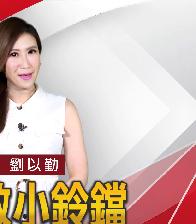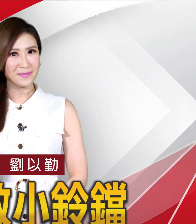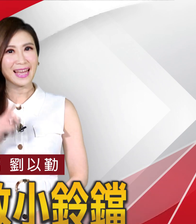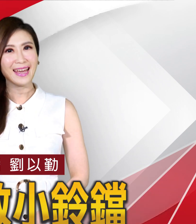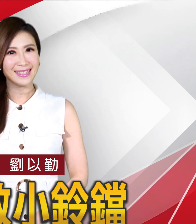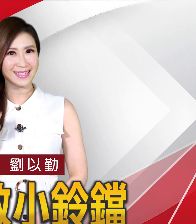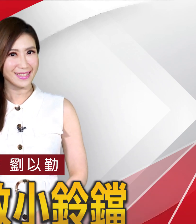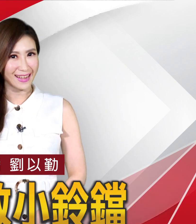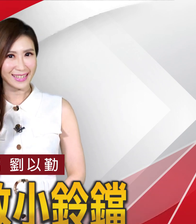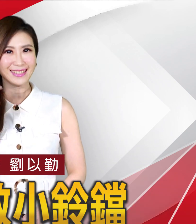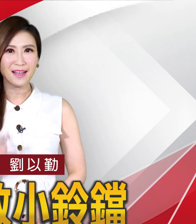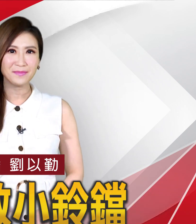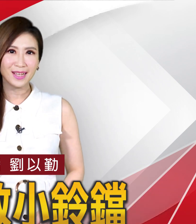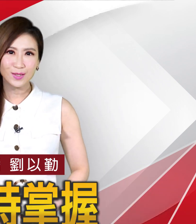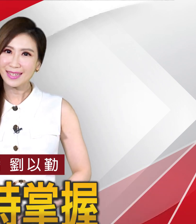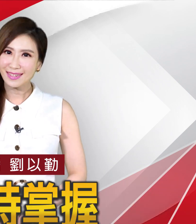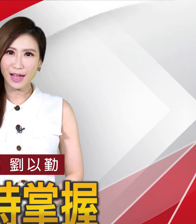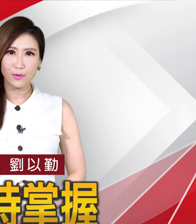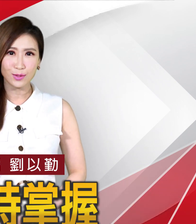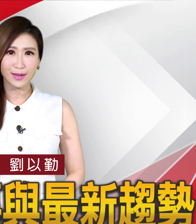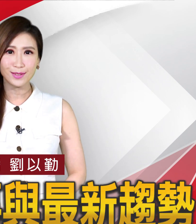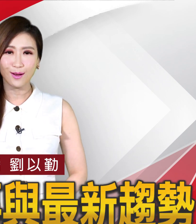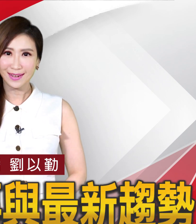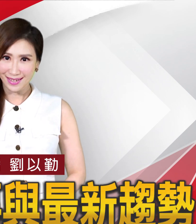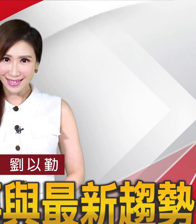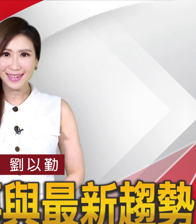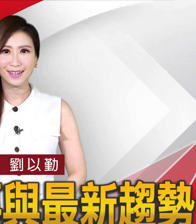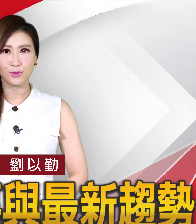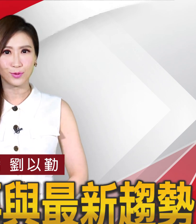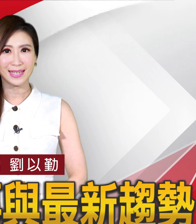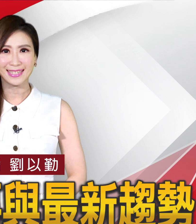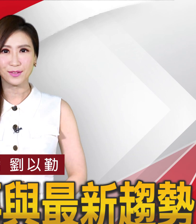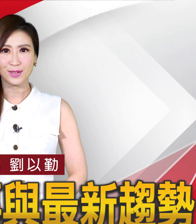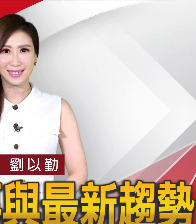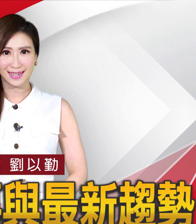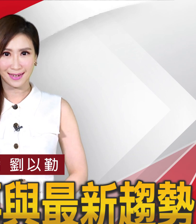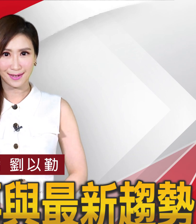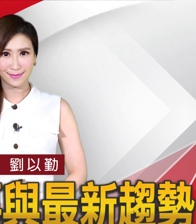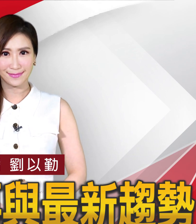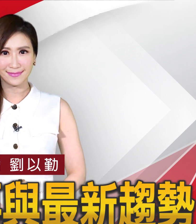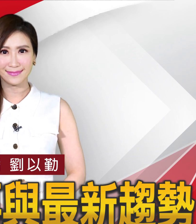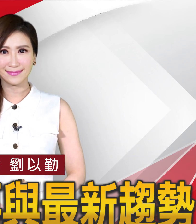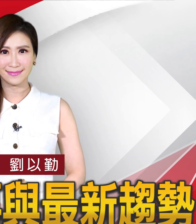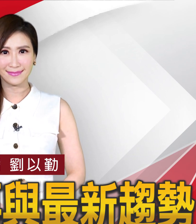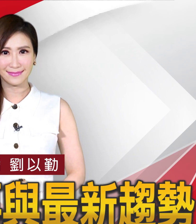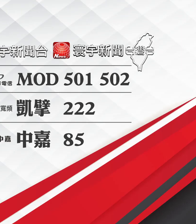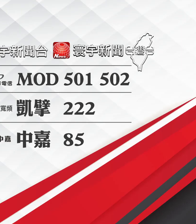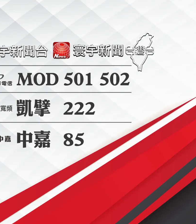并且开启小铃铛，随时掌握全球时事与最新趋势。